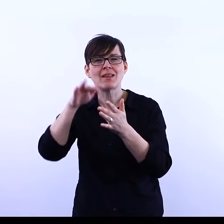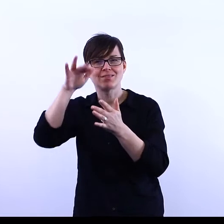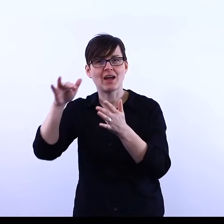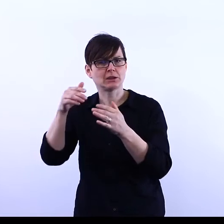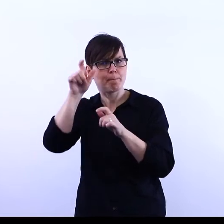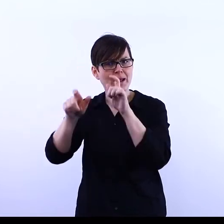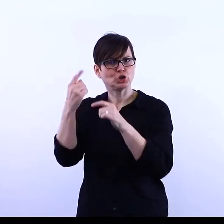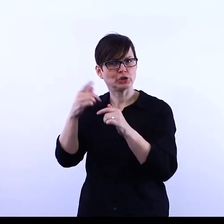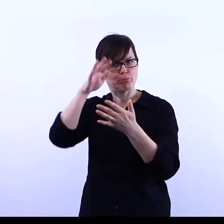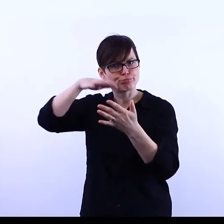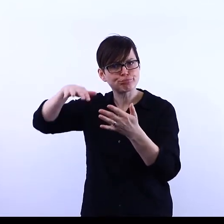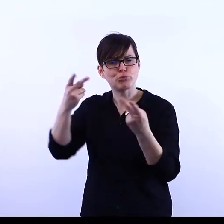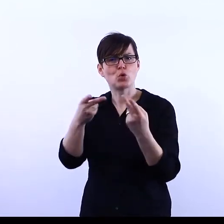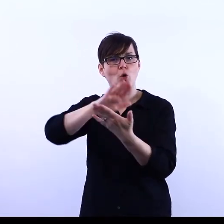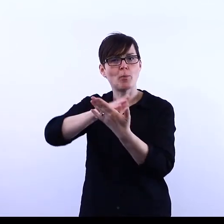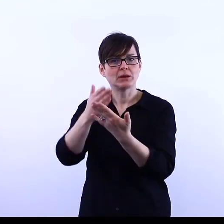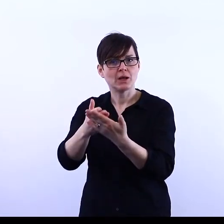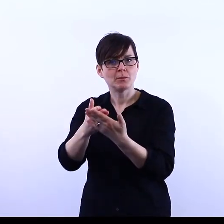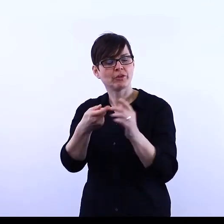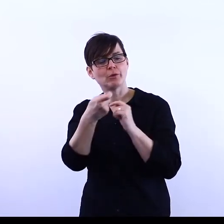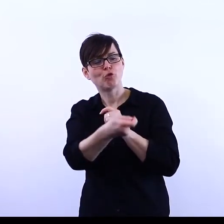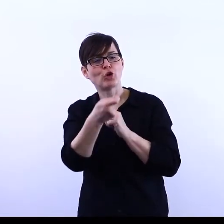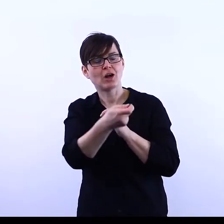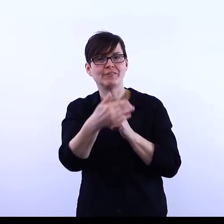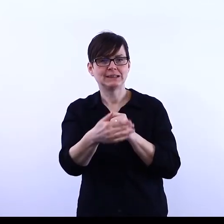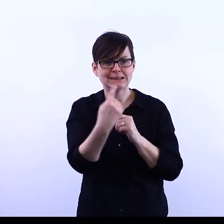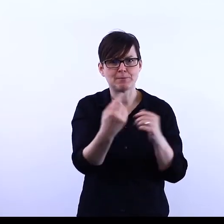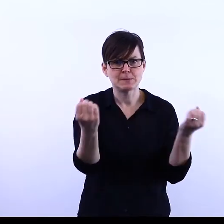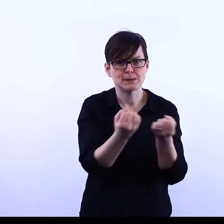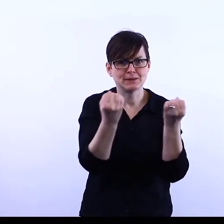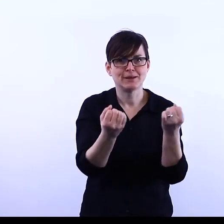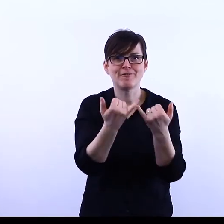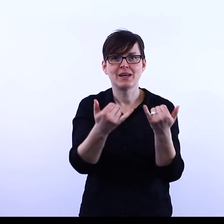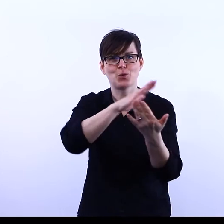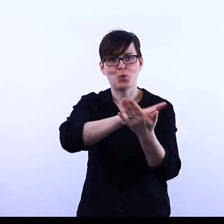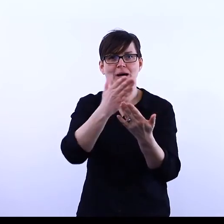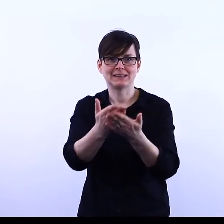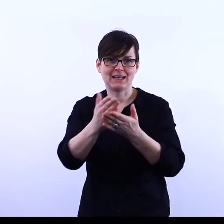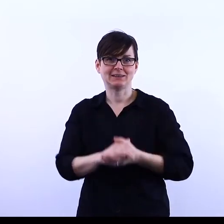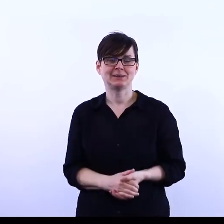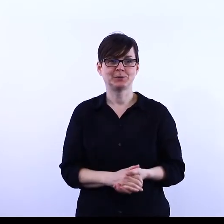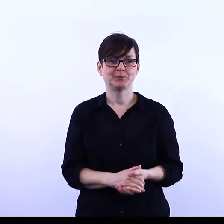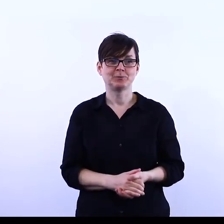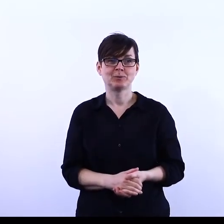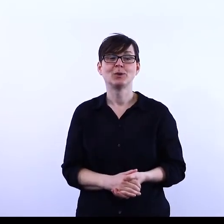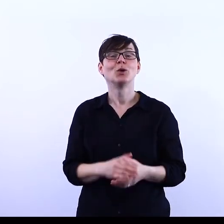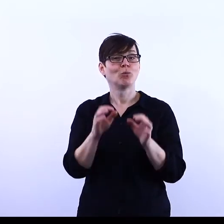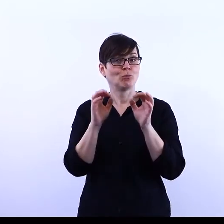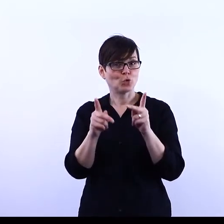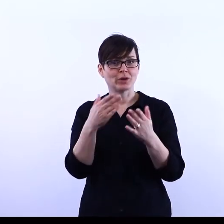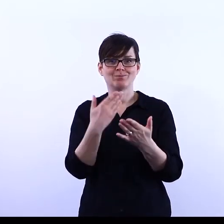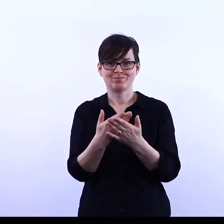haben, die Menschen übersetzt haben, gelernt, von einer in die andere Sprache zu übersetzen. Und wenn man jetzt dieses Problem der